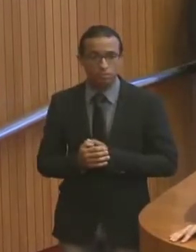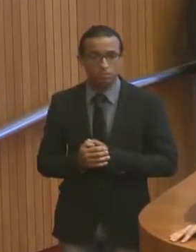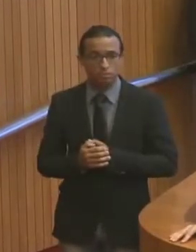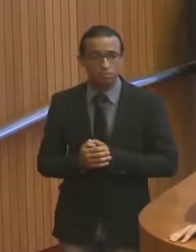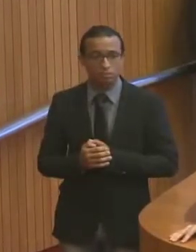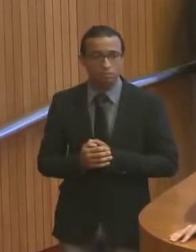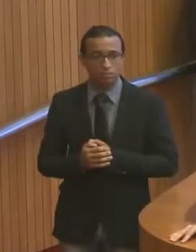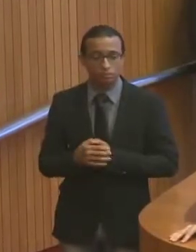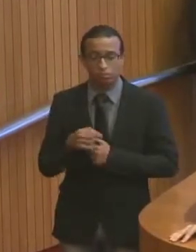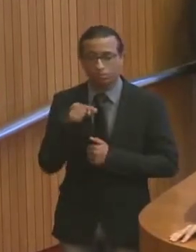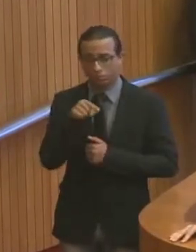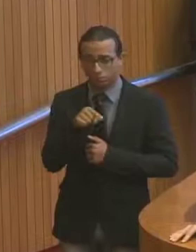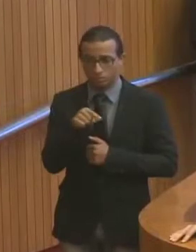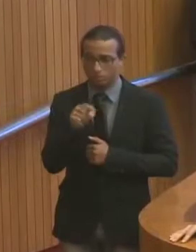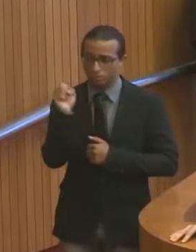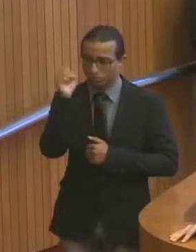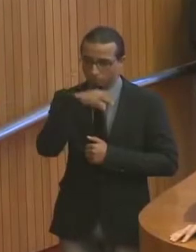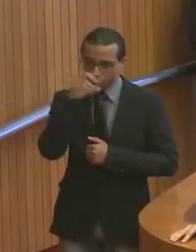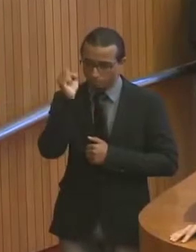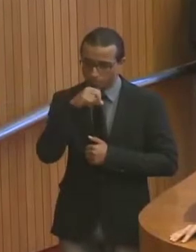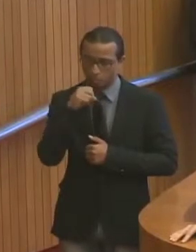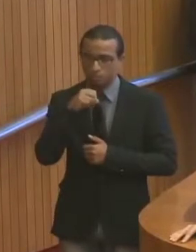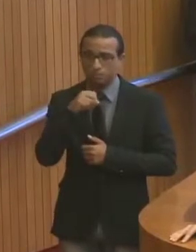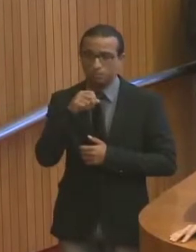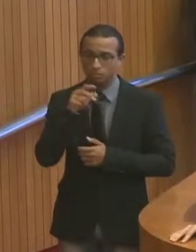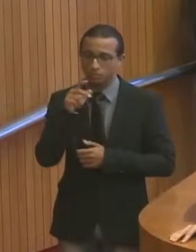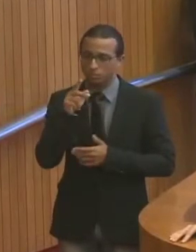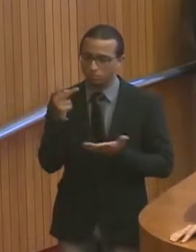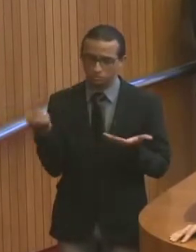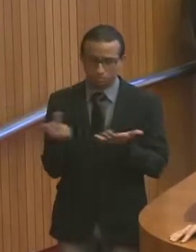declarar abusiva e ilegal a greve.